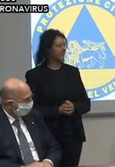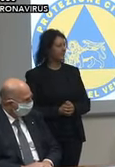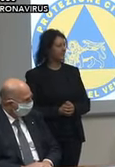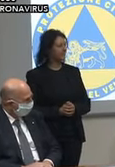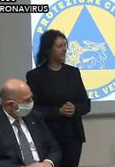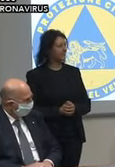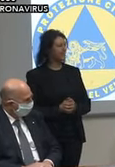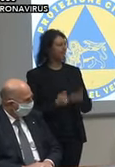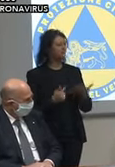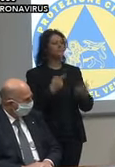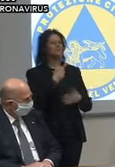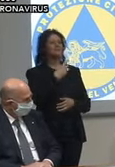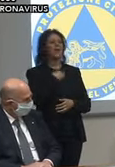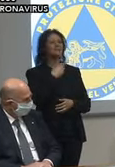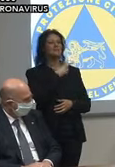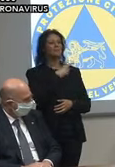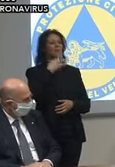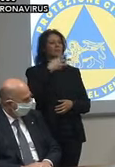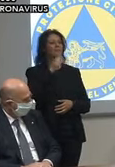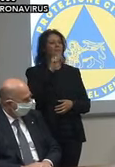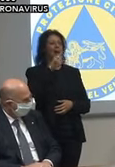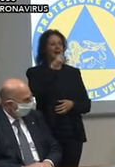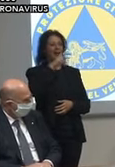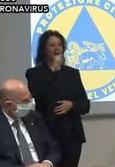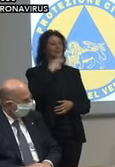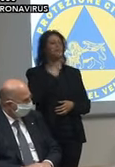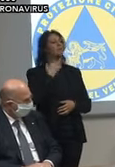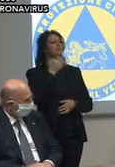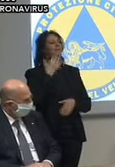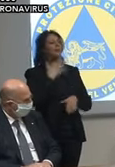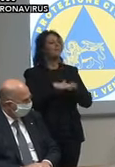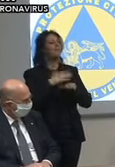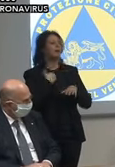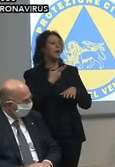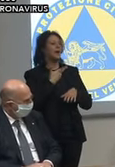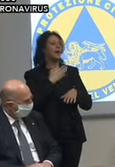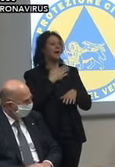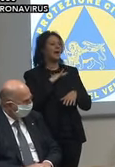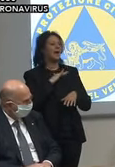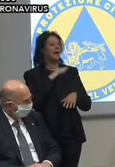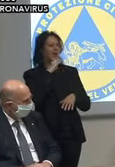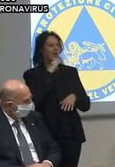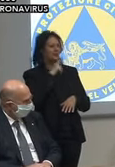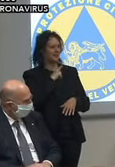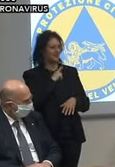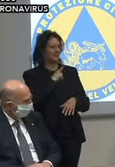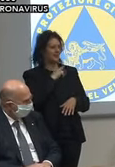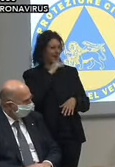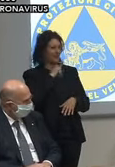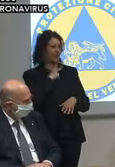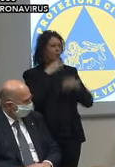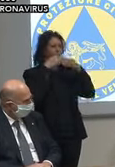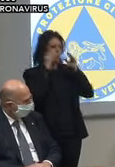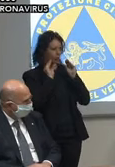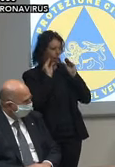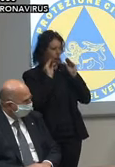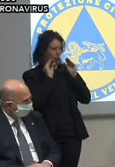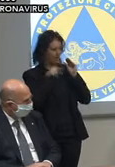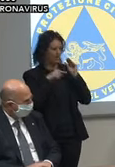Io ho sempre avuto bulldog, anzi mia moglie ha sempre avuto bulldog. Io, Bulldog è tranquillo, ma è sempre